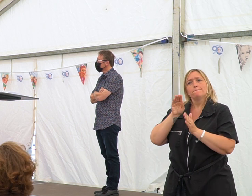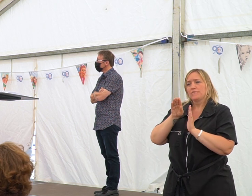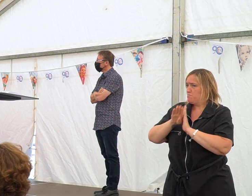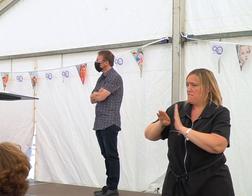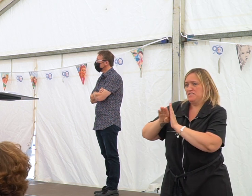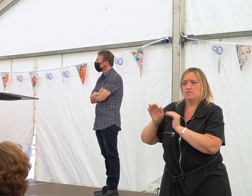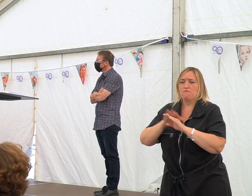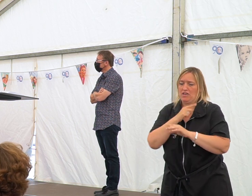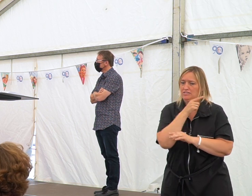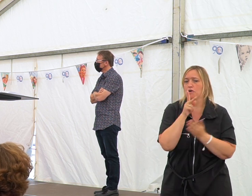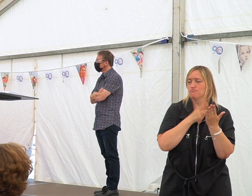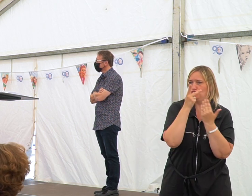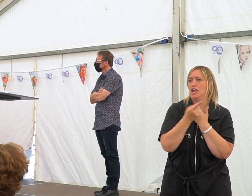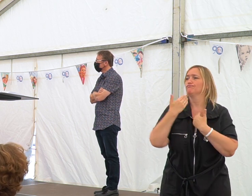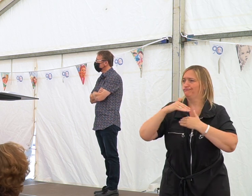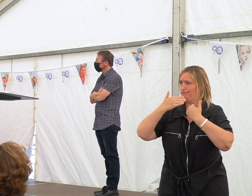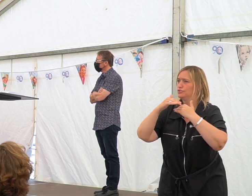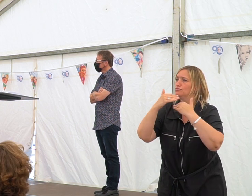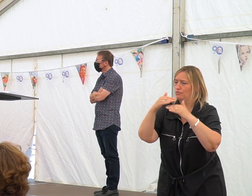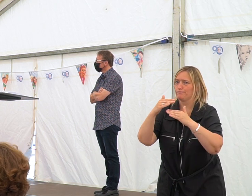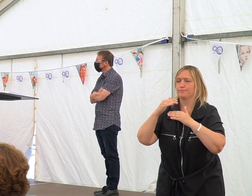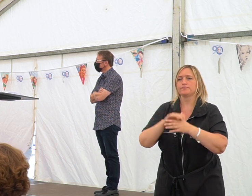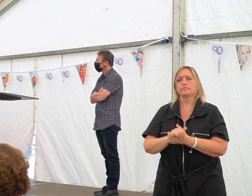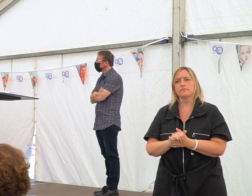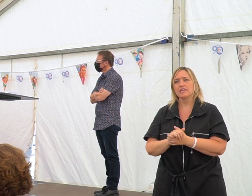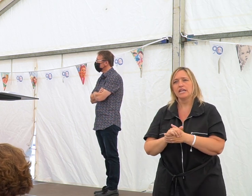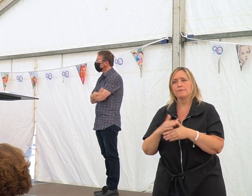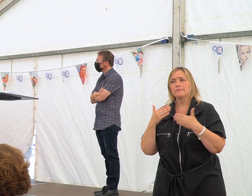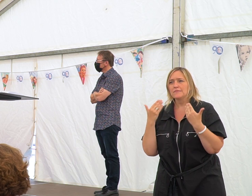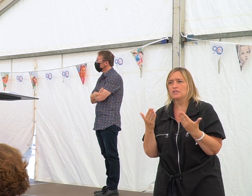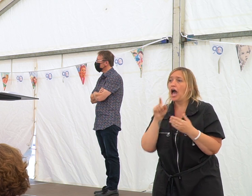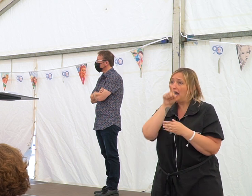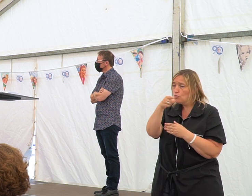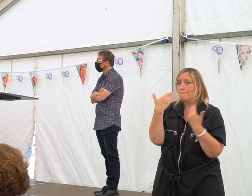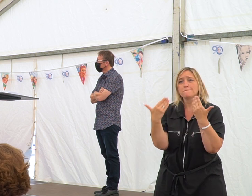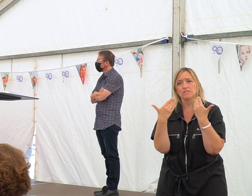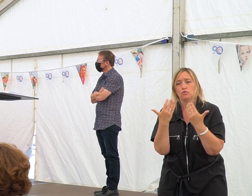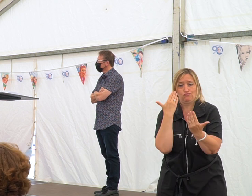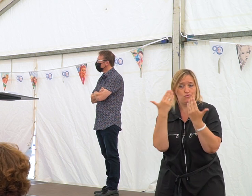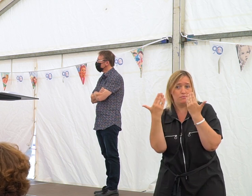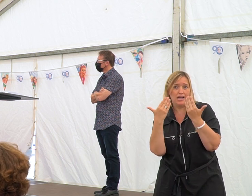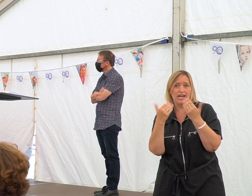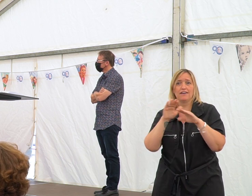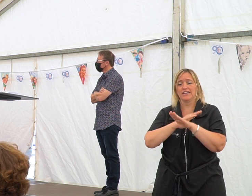beau projet. À toi maintenant de comparer avec ton réel d'aujourd'hui.